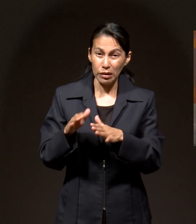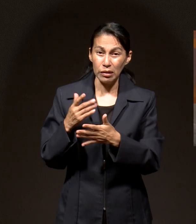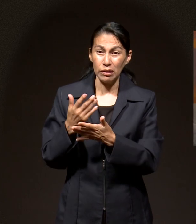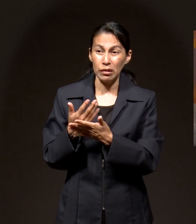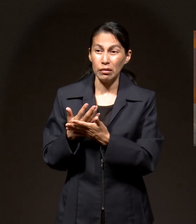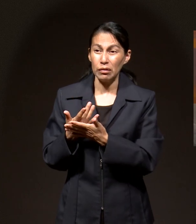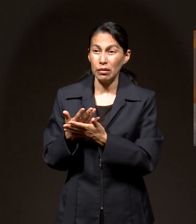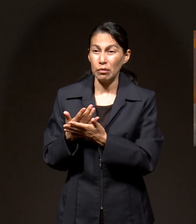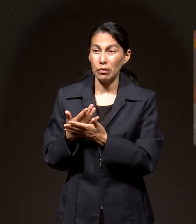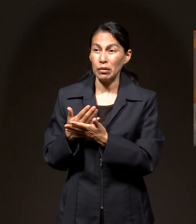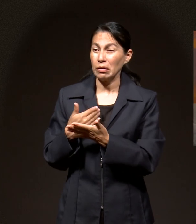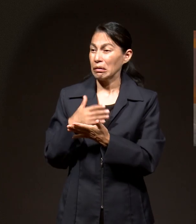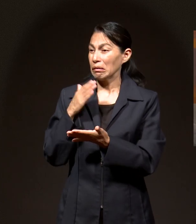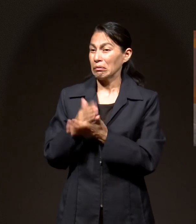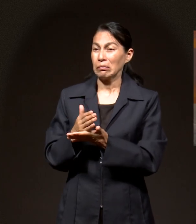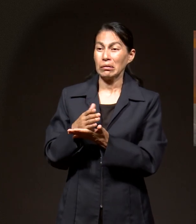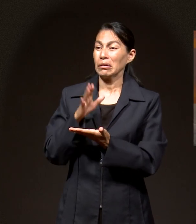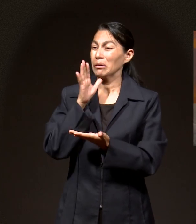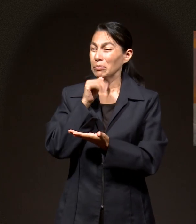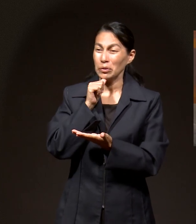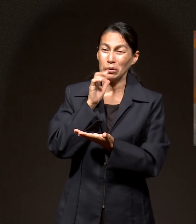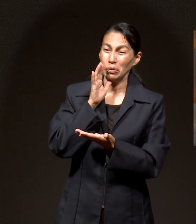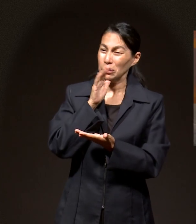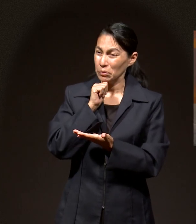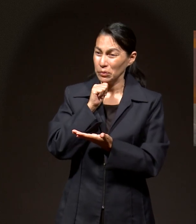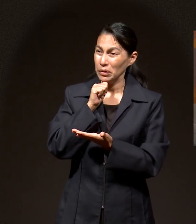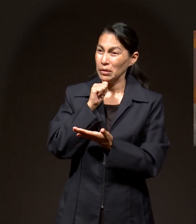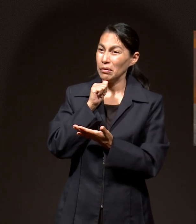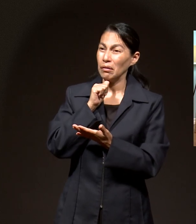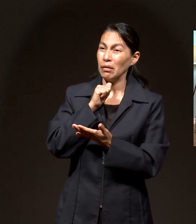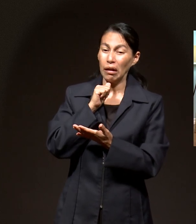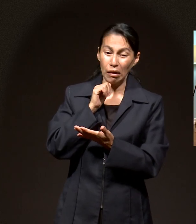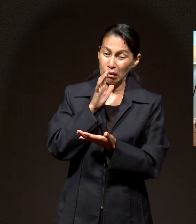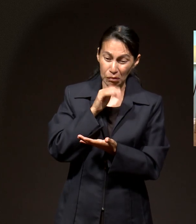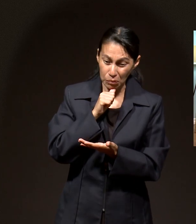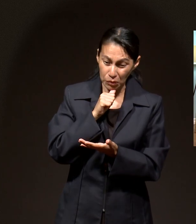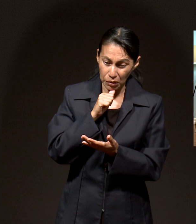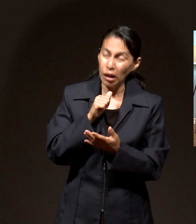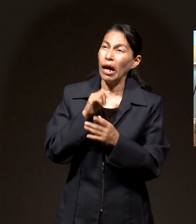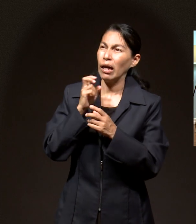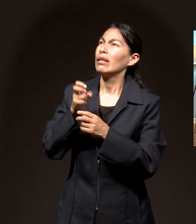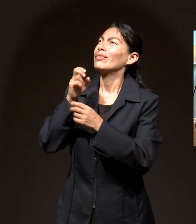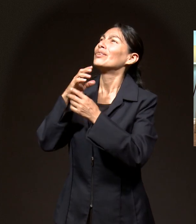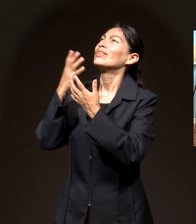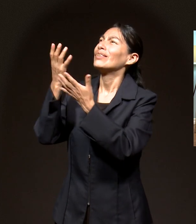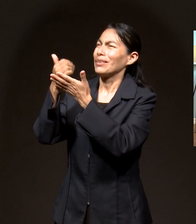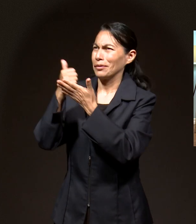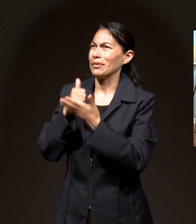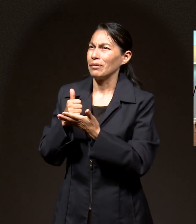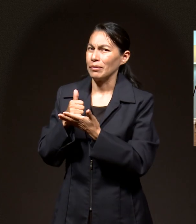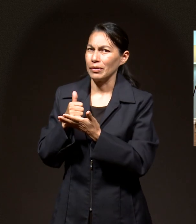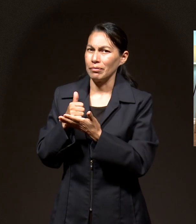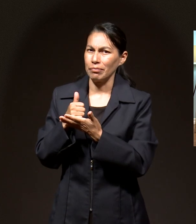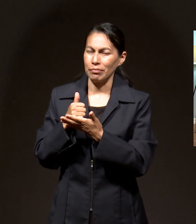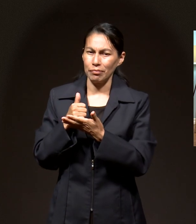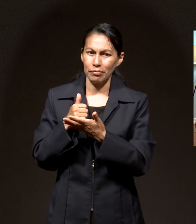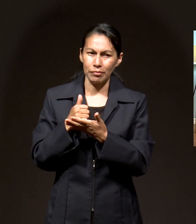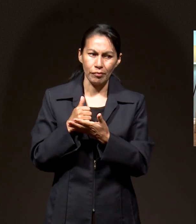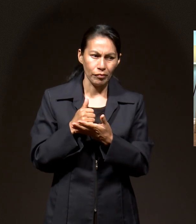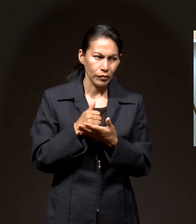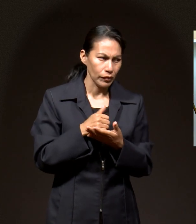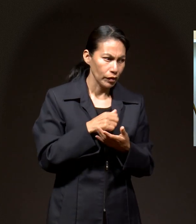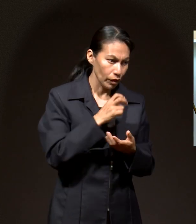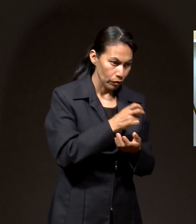al límite de nuestras fuerzas para entonces buscar. No hay que llegar a ese límite. En la